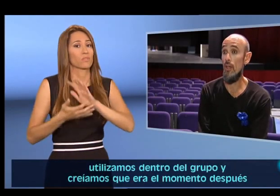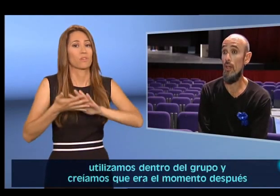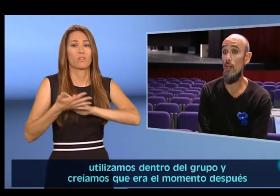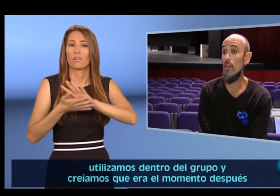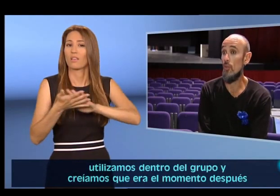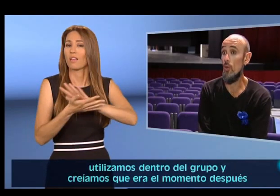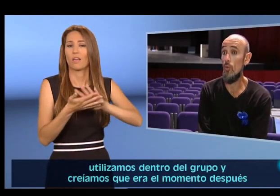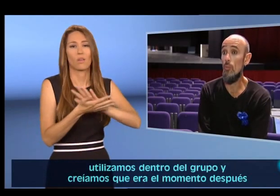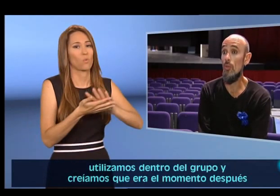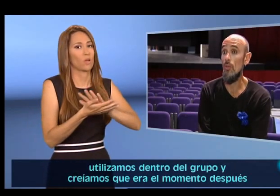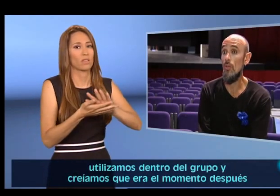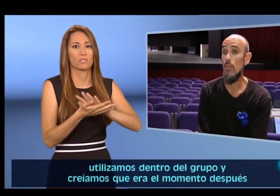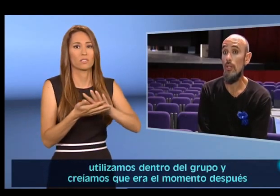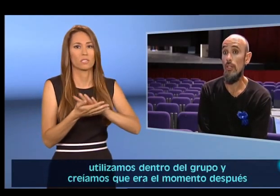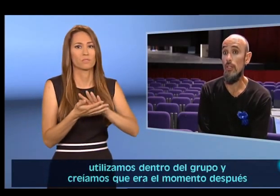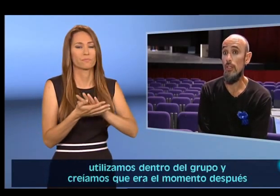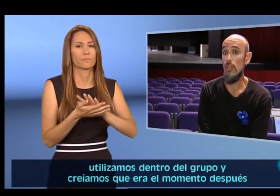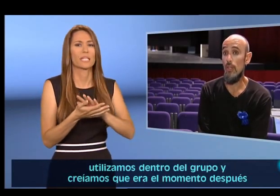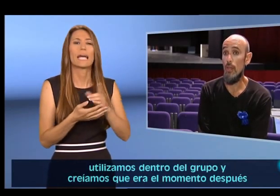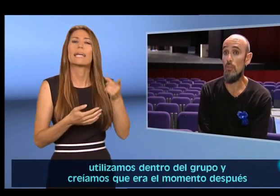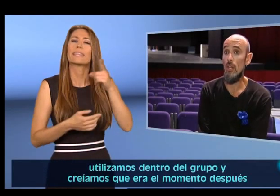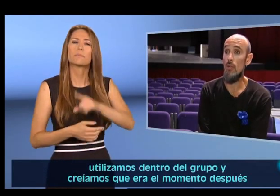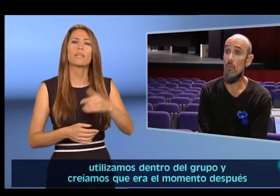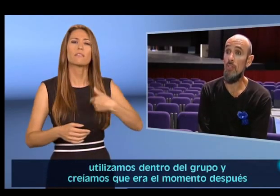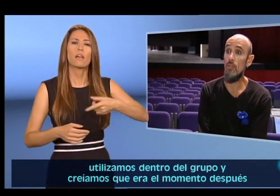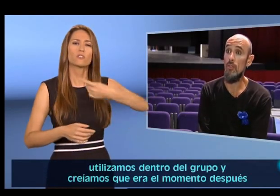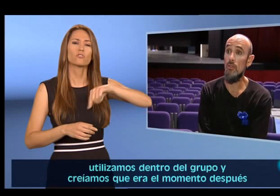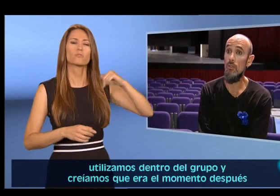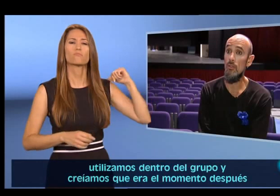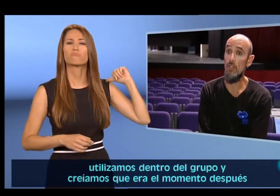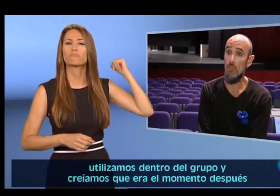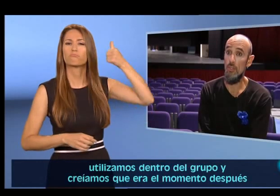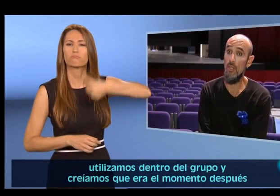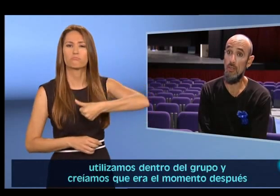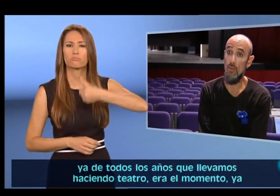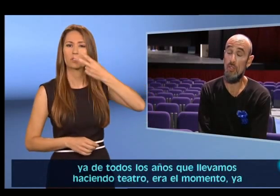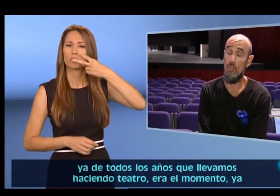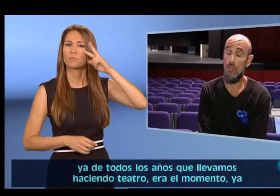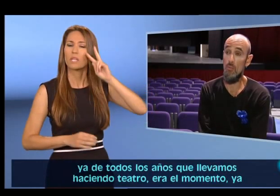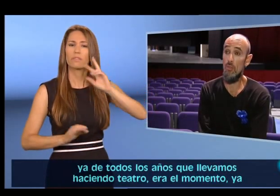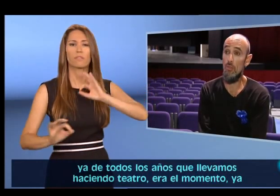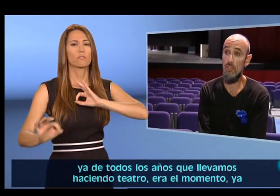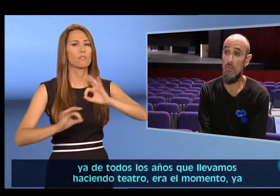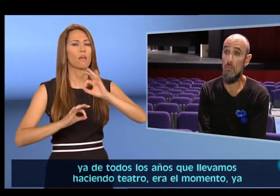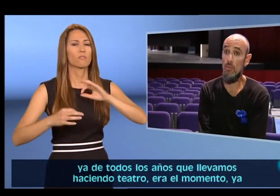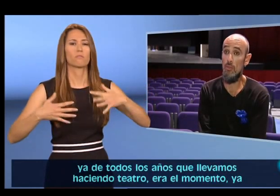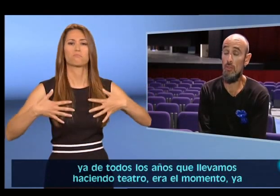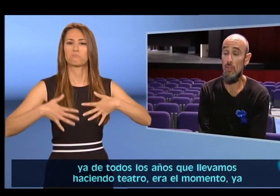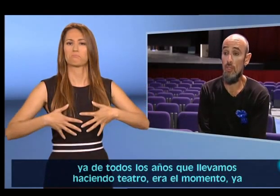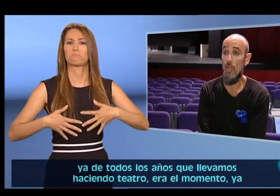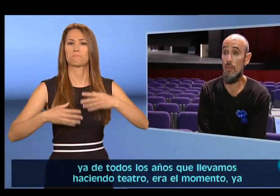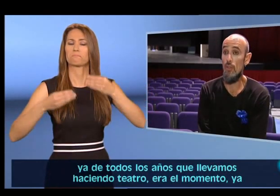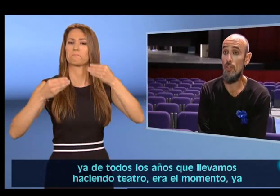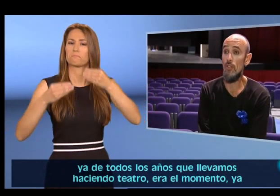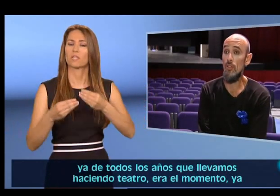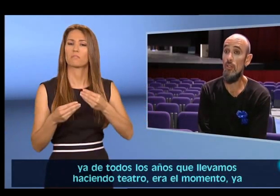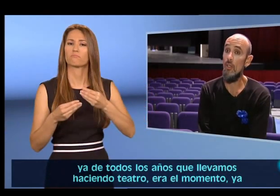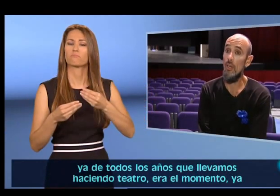para dentro del grupo y creíamos que era el momento, después ya de todos los años que llevamos haciendo teatro, era